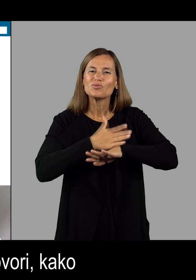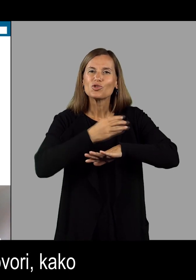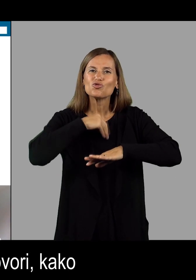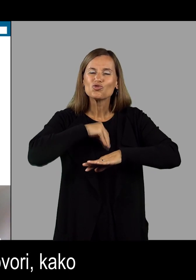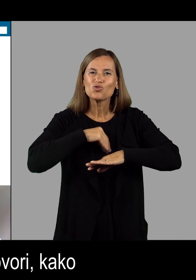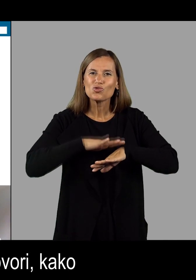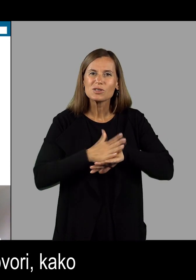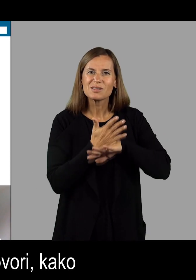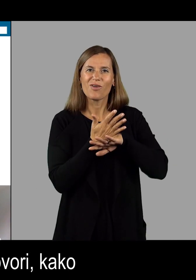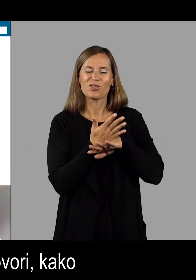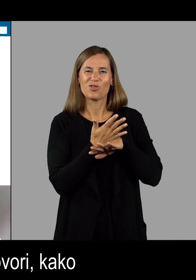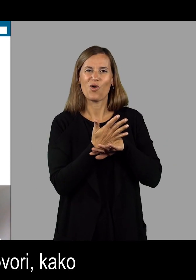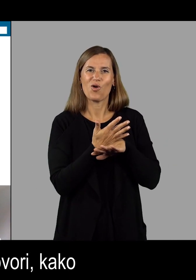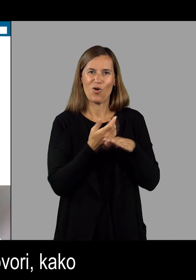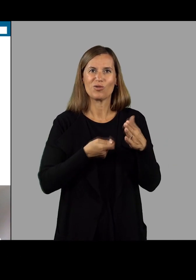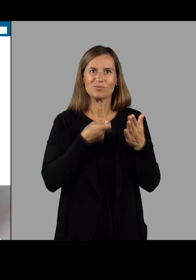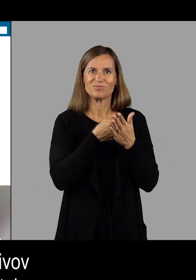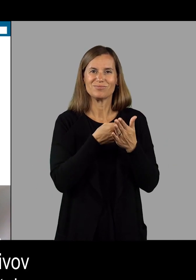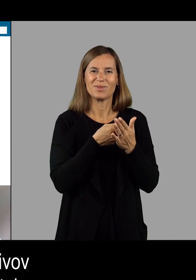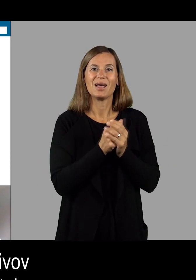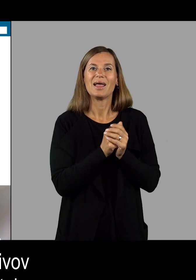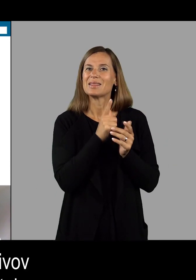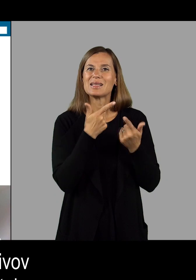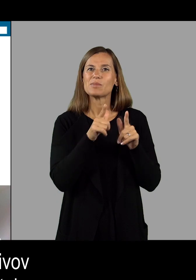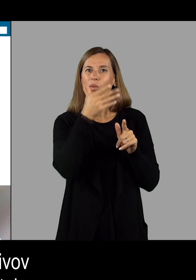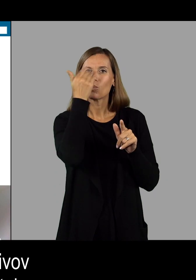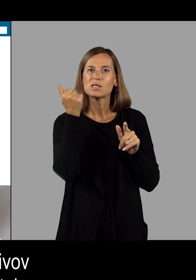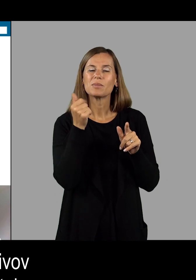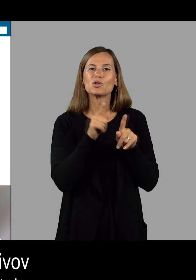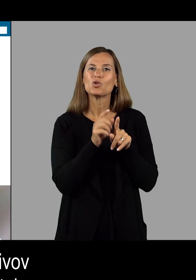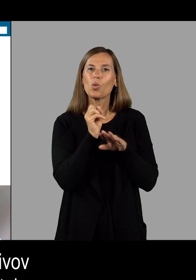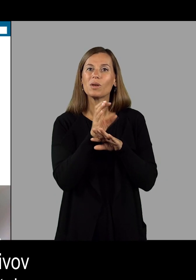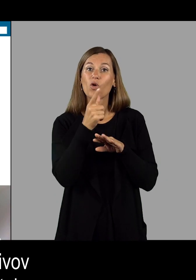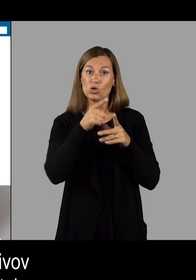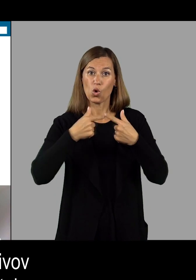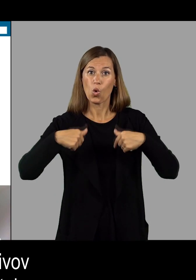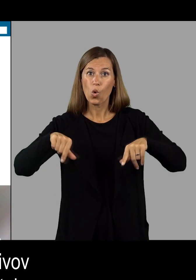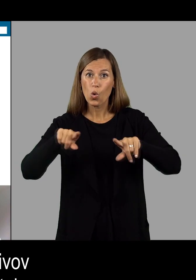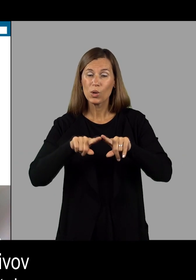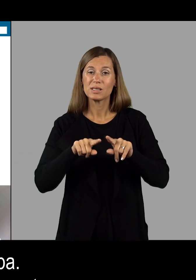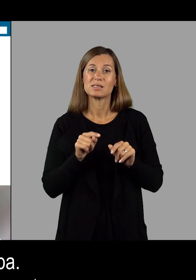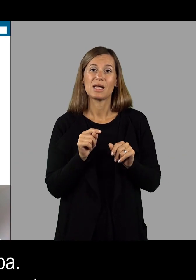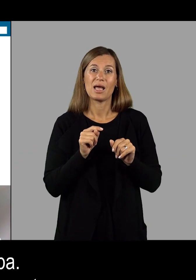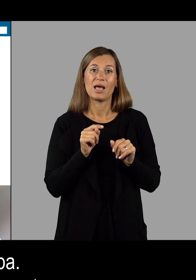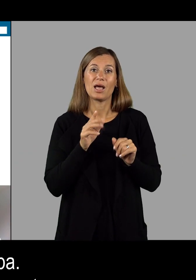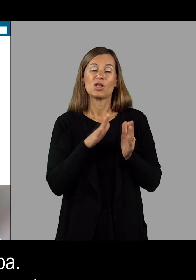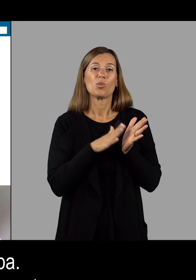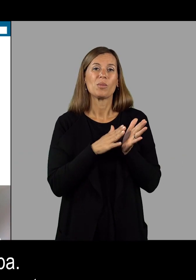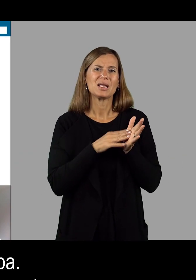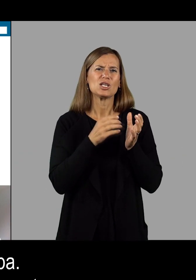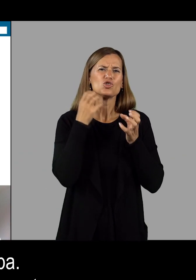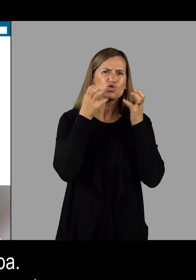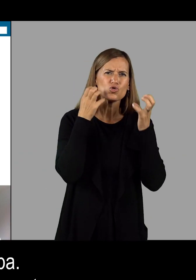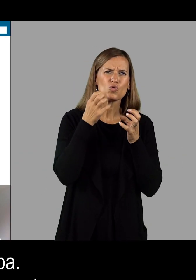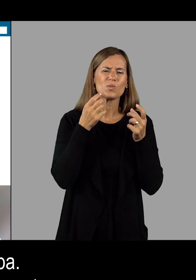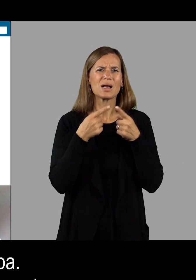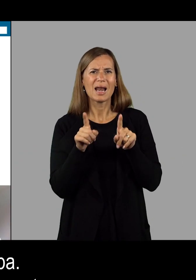kako je besedilo emocionalno obarvano. Zanemariti ne smemo vplivov iz okolice, torej ali so prisotni drugi govorci, šum,